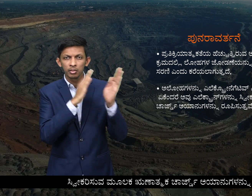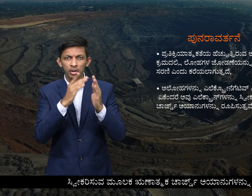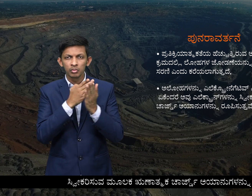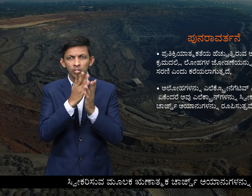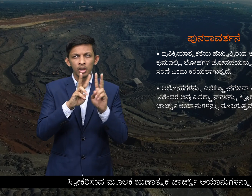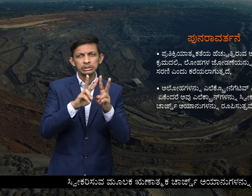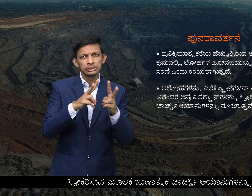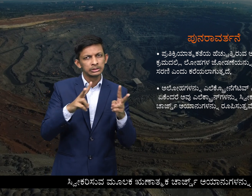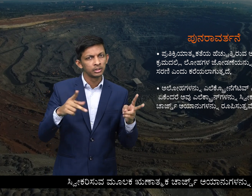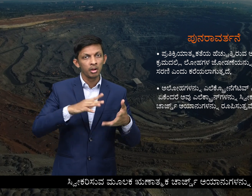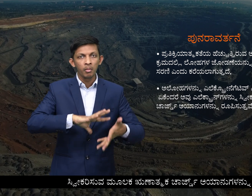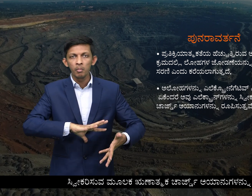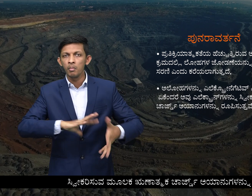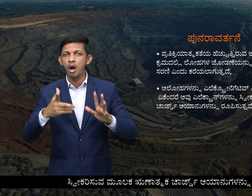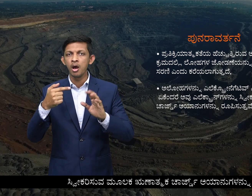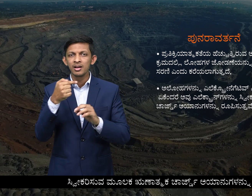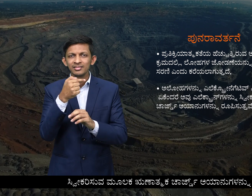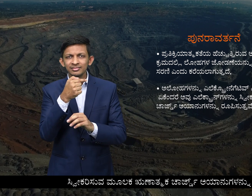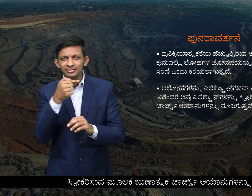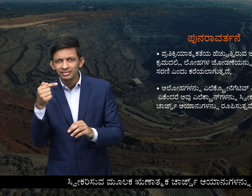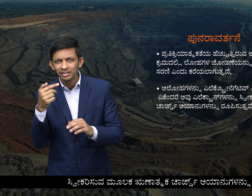ಚಾರ್ಜ್ಡ್ ಅಯಾನುಗಳನ್ನ ರೂಪಿಸುತ್ತೆ.